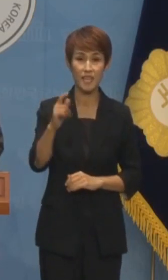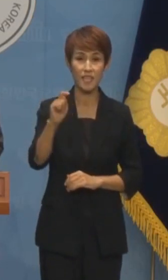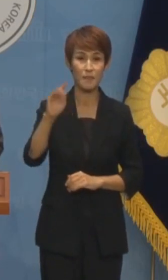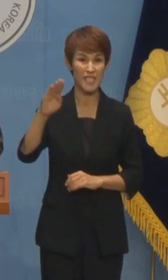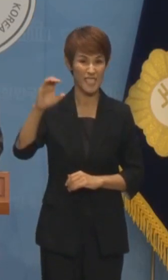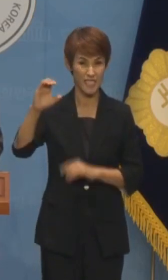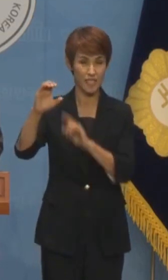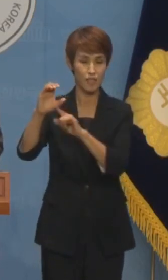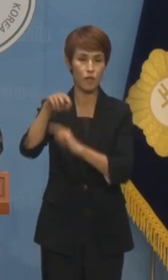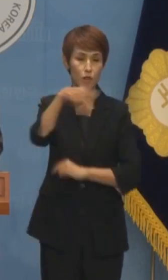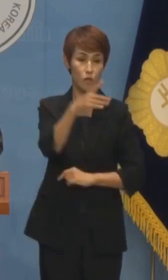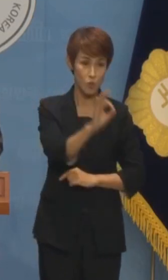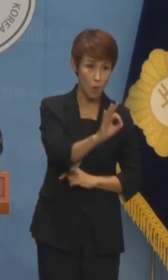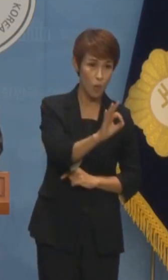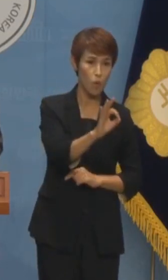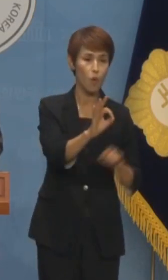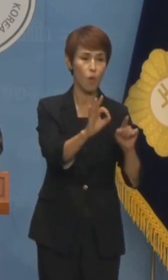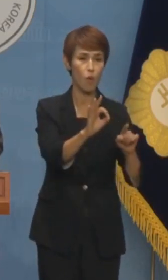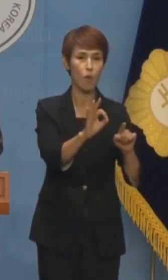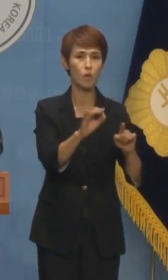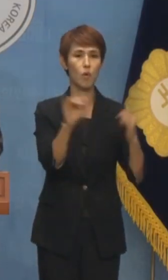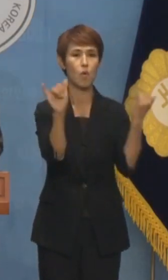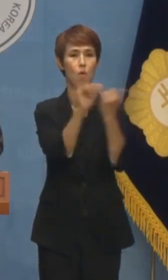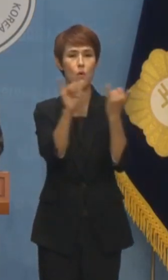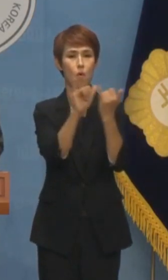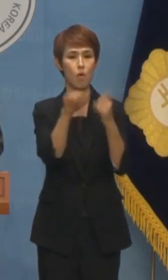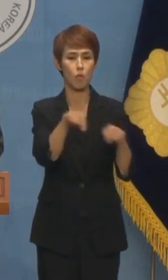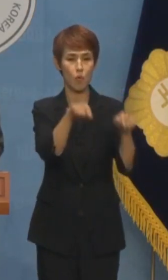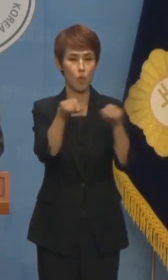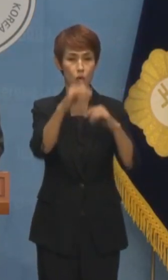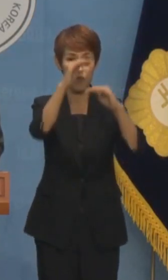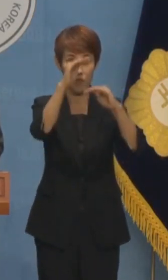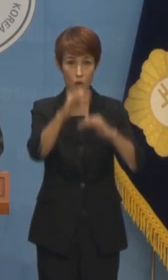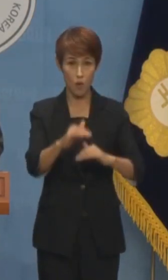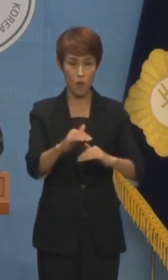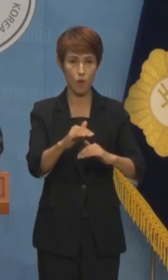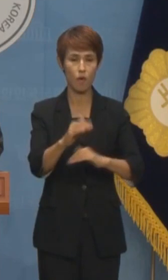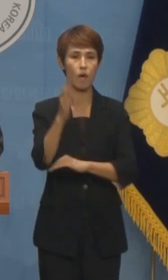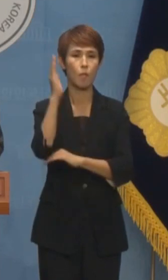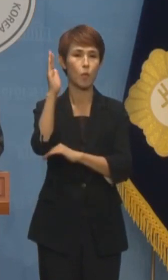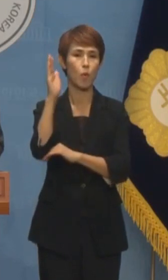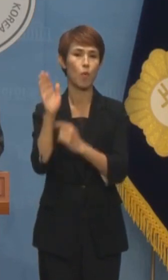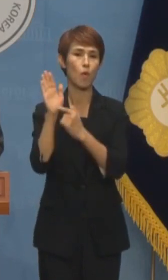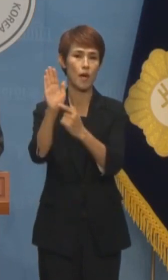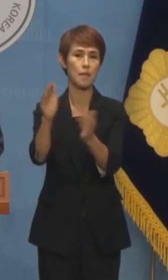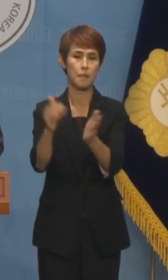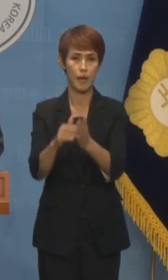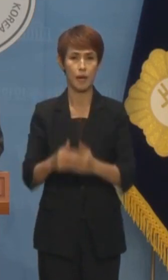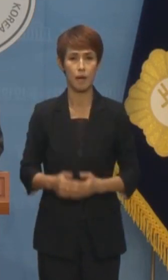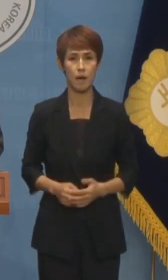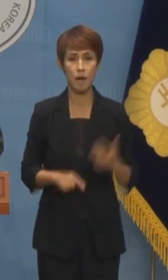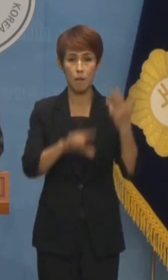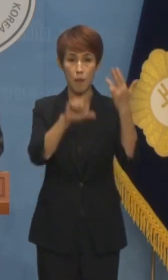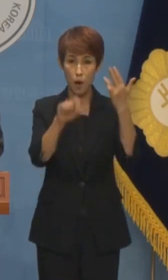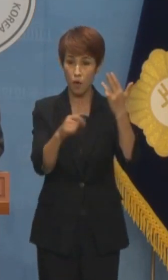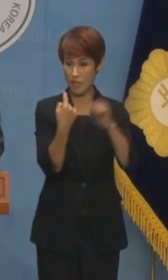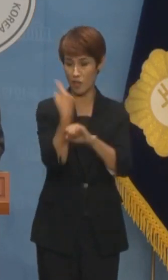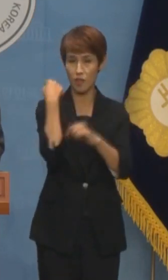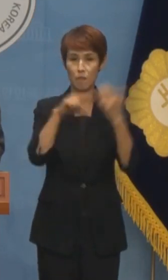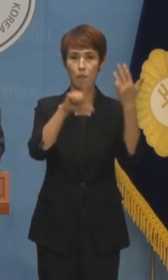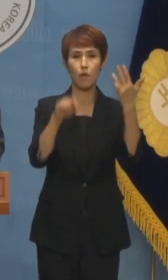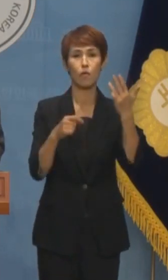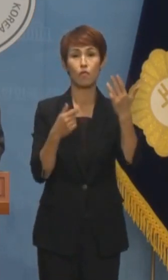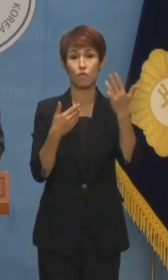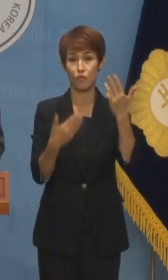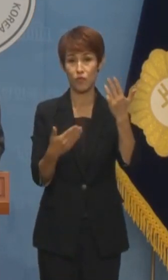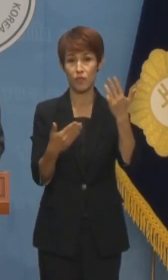송호종 씨와 익명의 공익신고자와의 통화 녹취를 단독으로 보도했습니다. 지난해 8월 9일, 즉